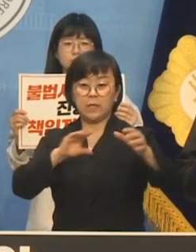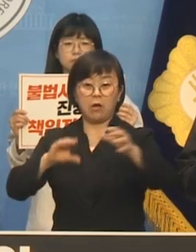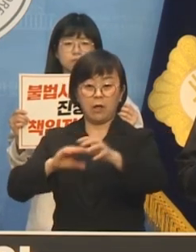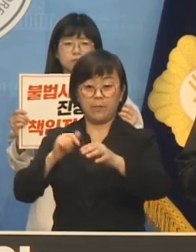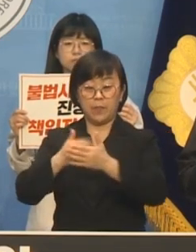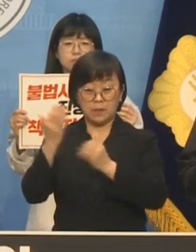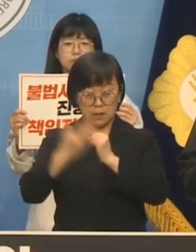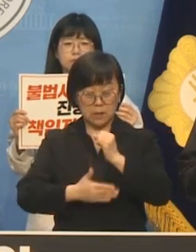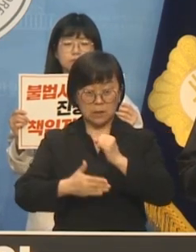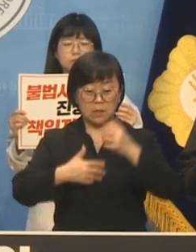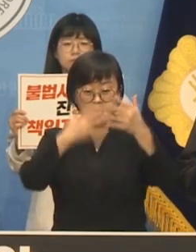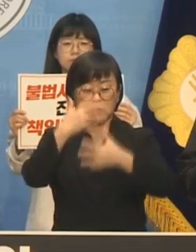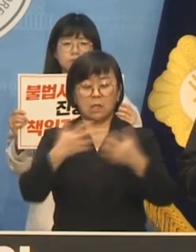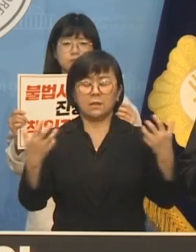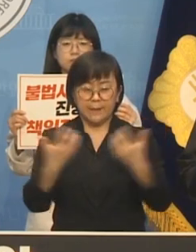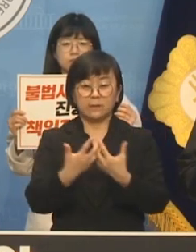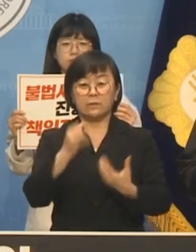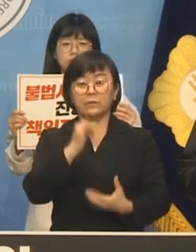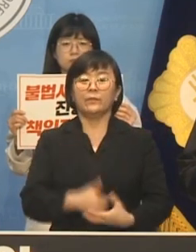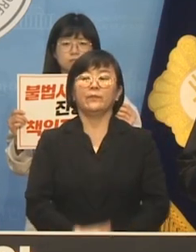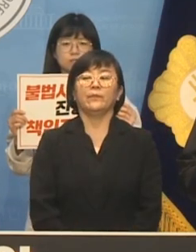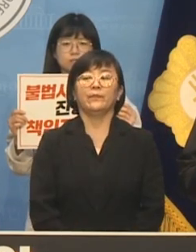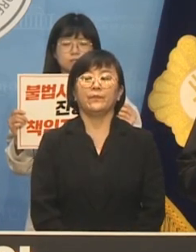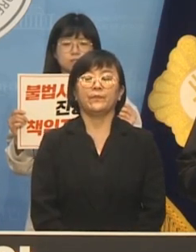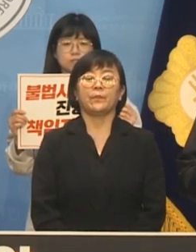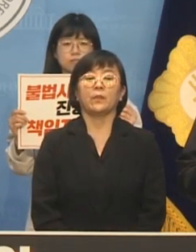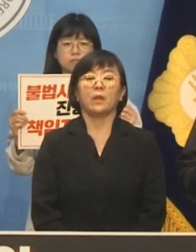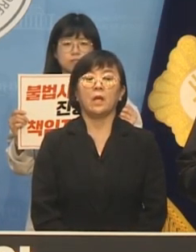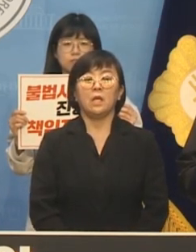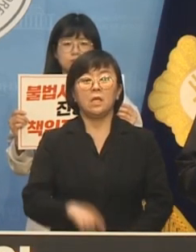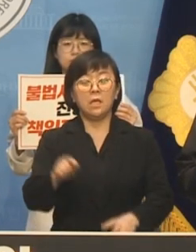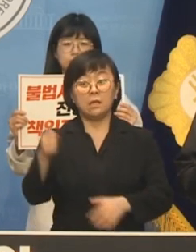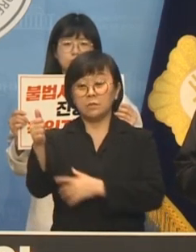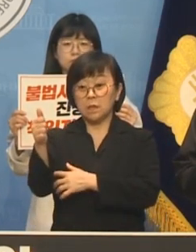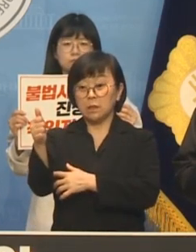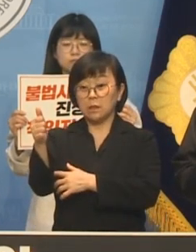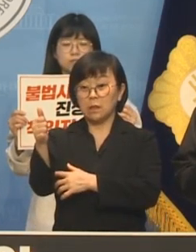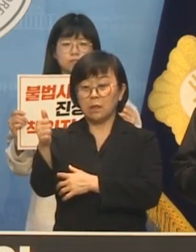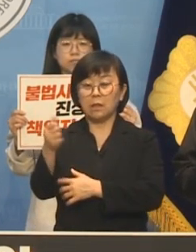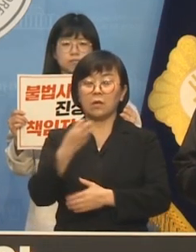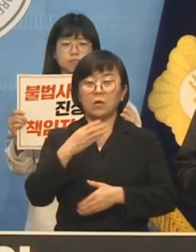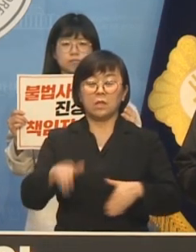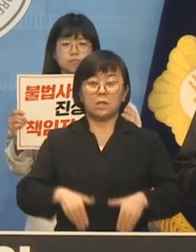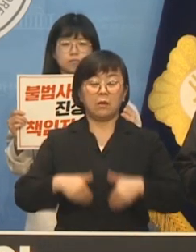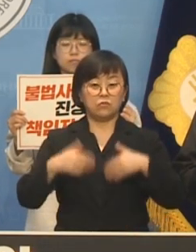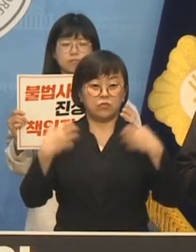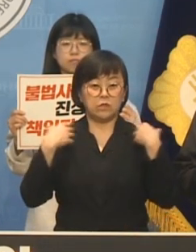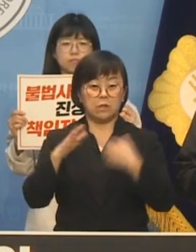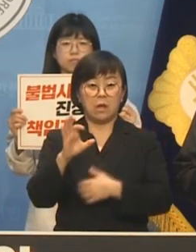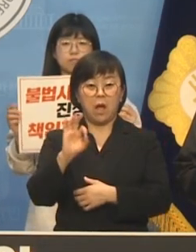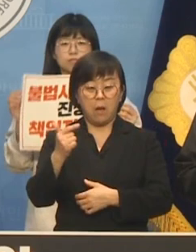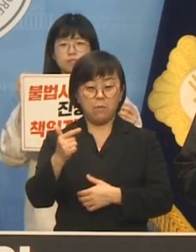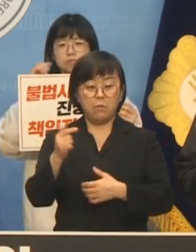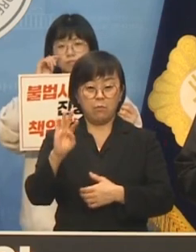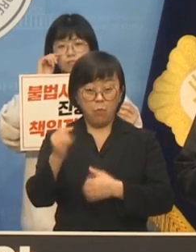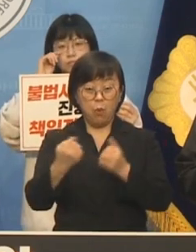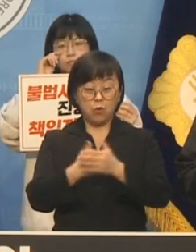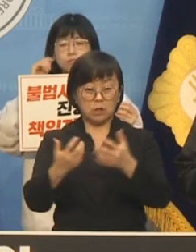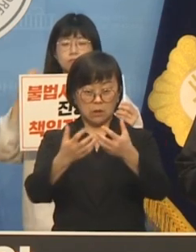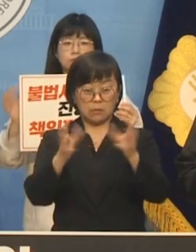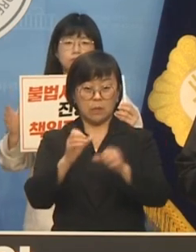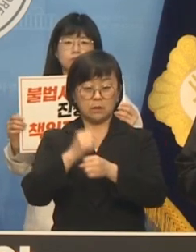사진과 영상들이 가득 담겨 있었다. 이 신혼미상의 남성은 경기남부청 안보수사단 소속 인물들과